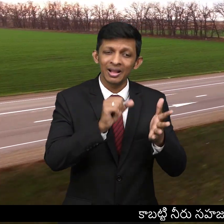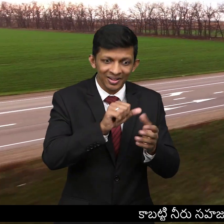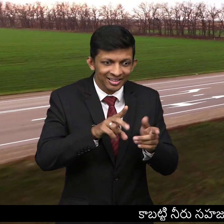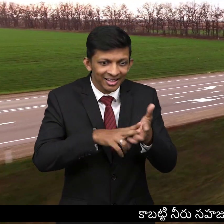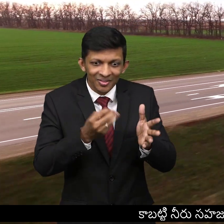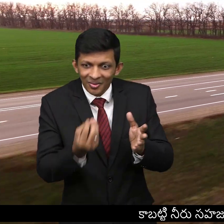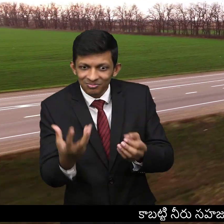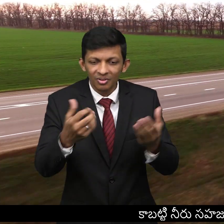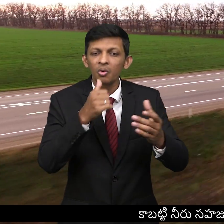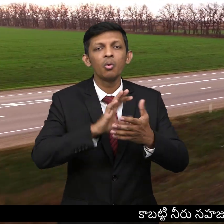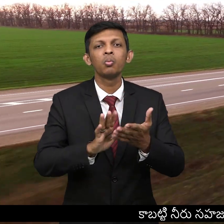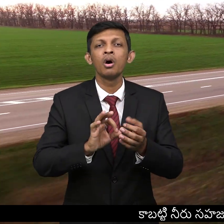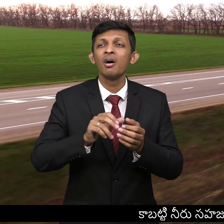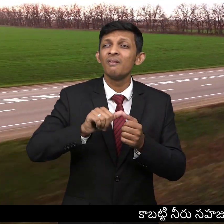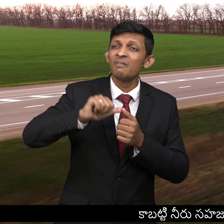అక్కడికి ప్రవహించదు.